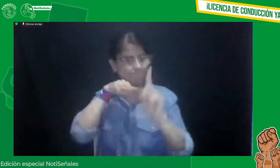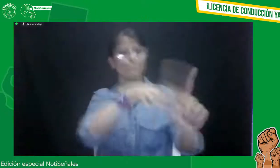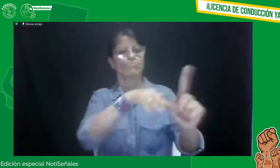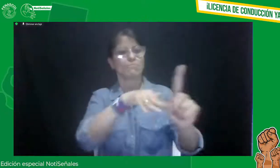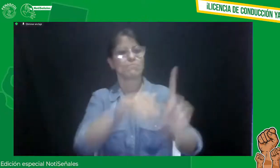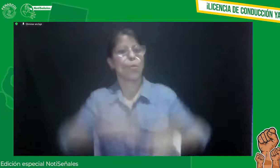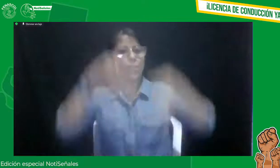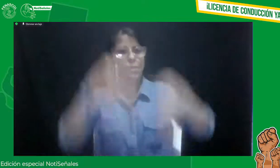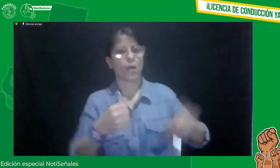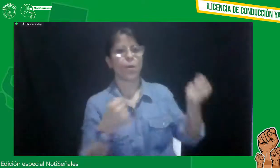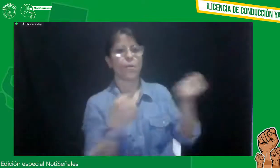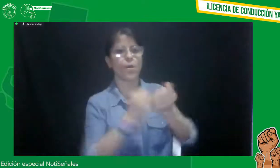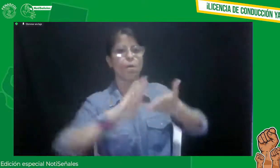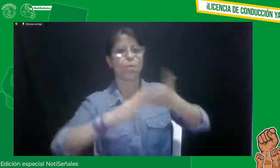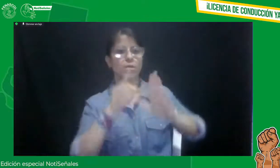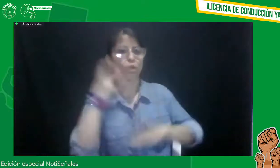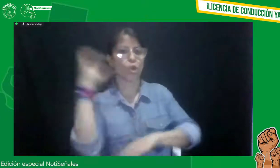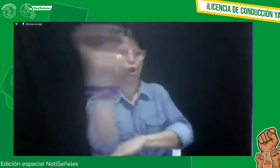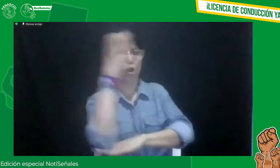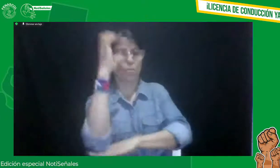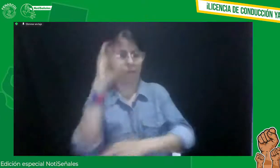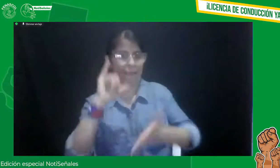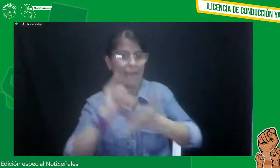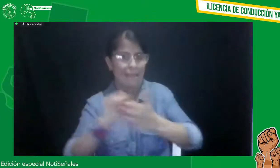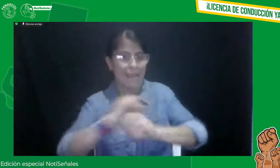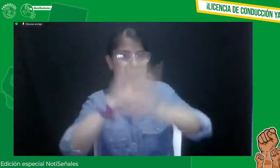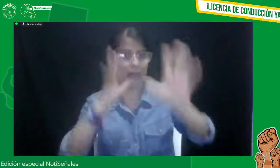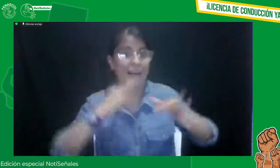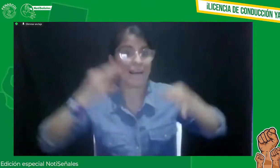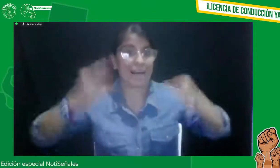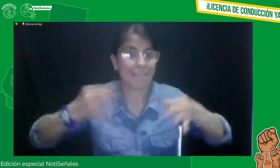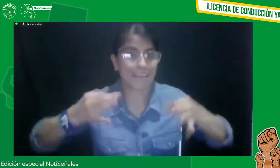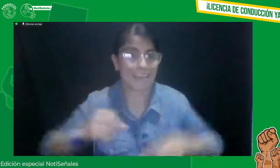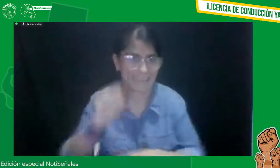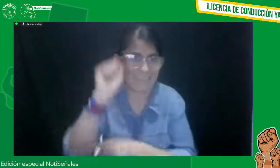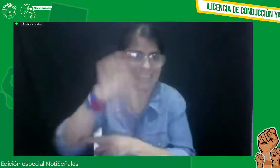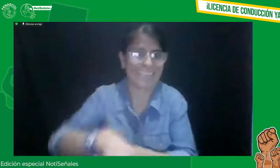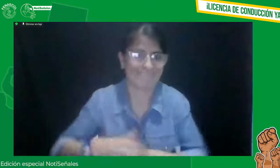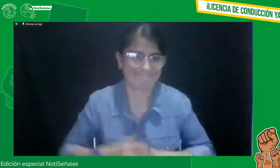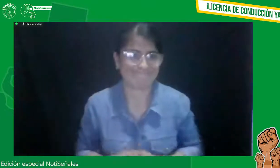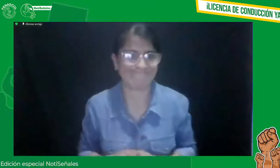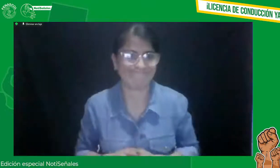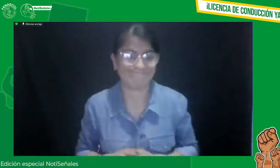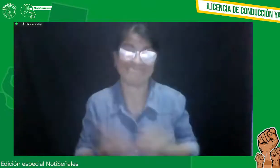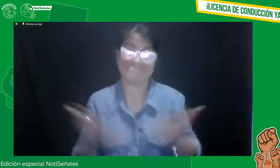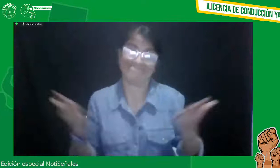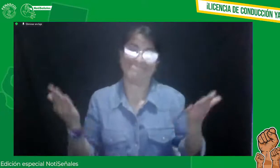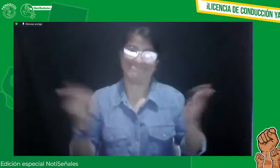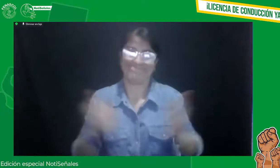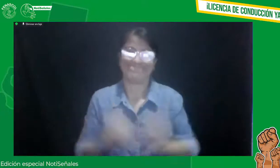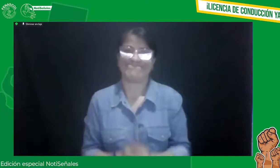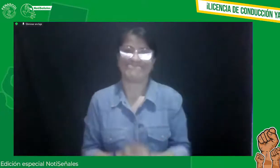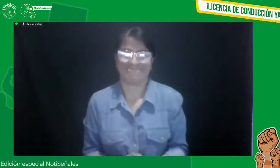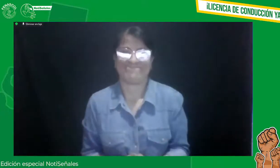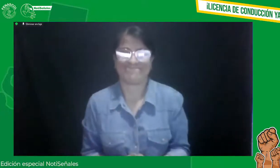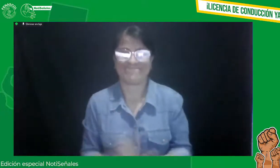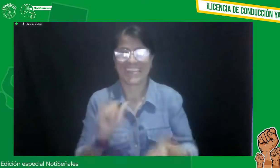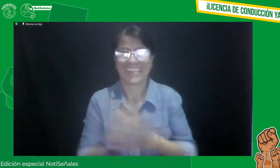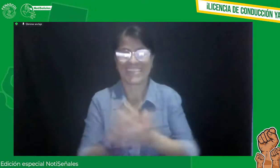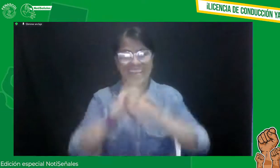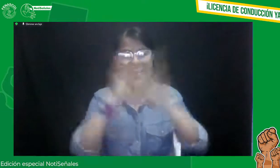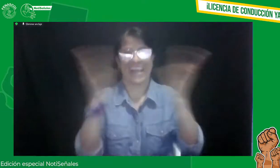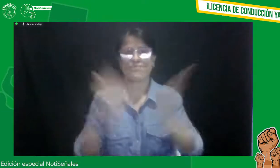que ha suscitado. Y por eso es que estamos en esta postura de seguir incidiendo a favor de la comunidad sorda colombiana. Es verdad, así es.